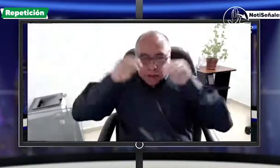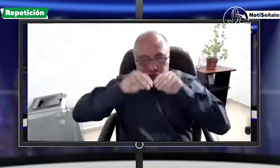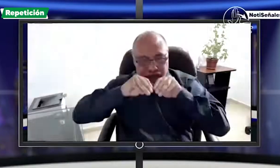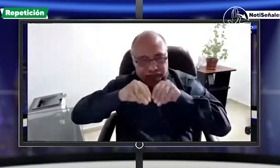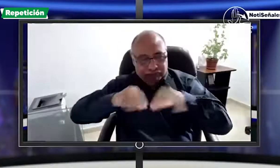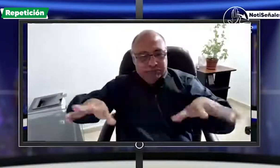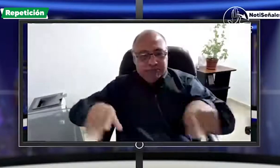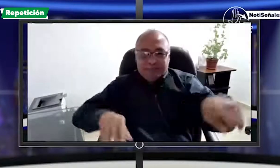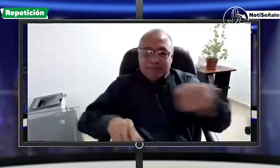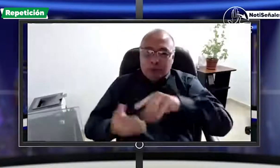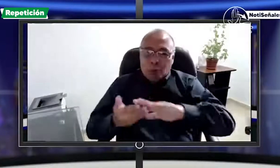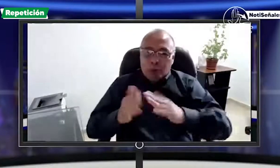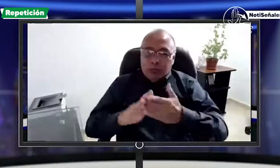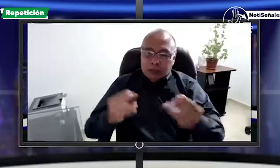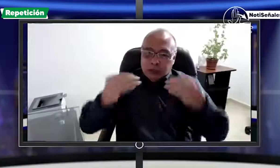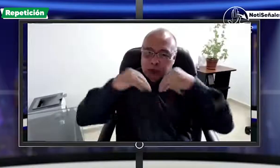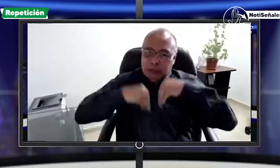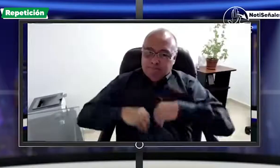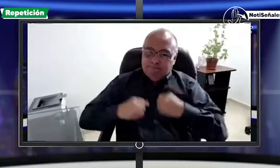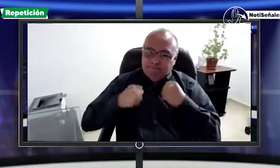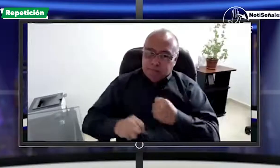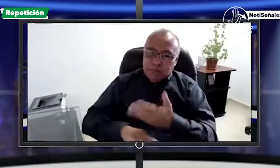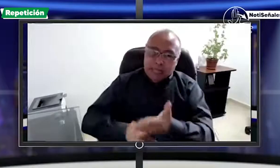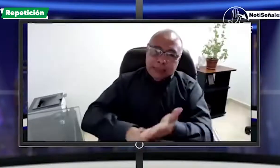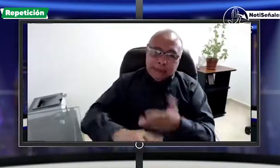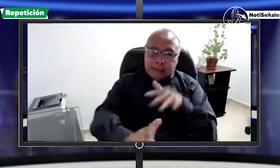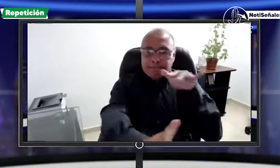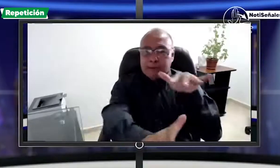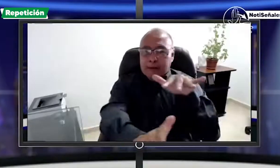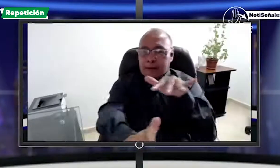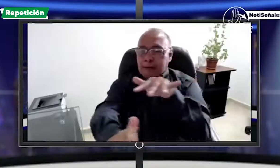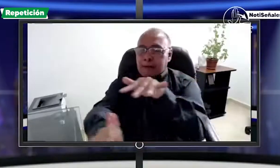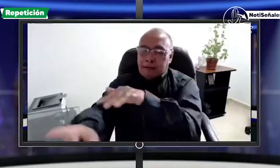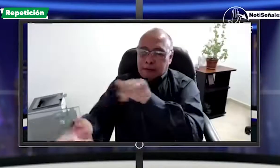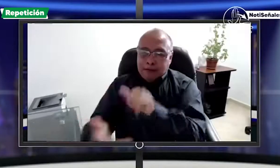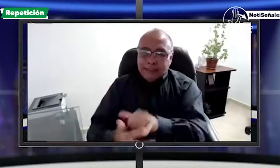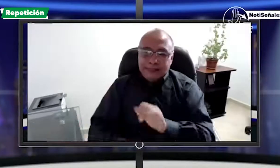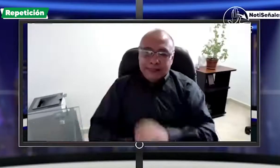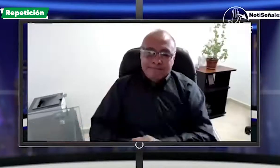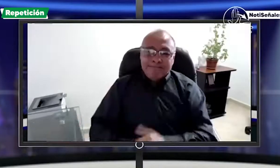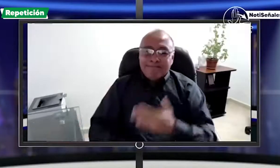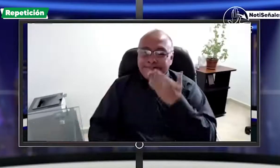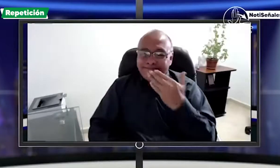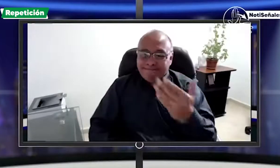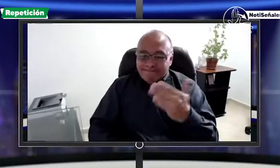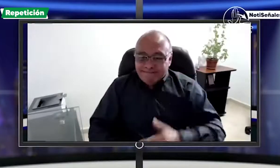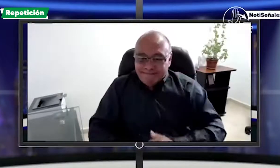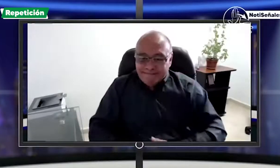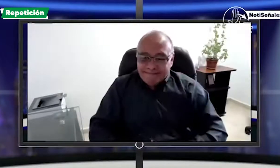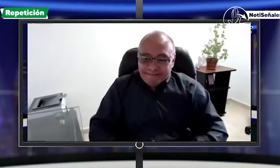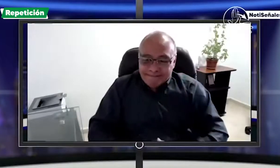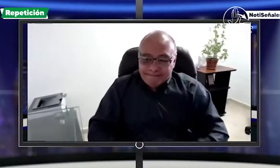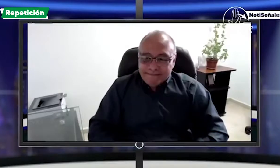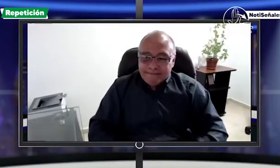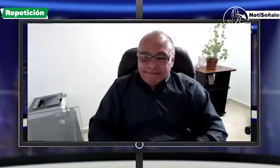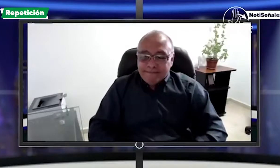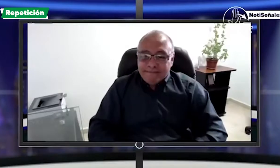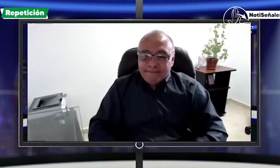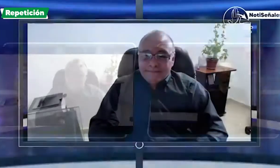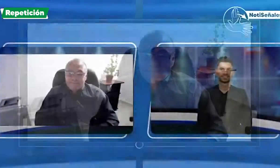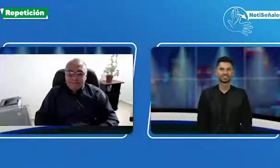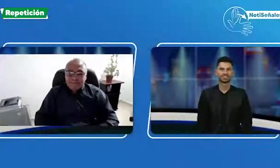Saliendo De A Poco En Este Tema De Transferencia De Conocimiento De Manera Tal Que Se Logre Una Incidencia Y Una Toma De